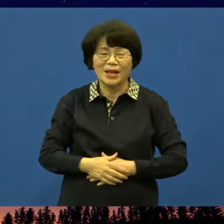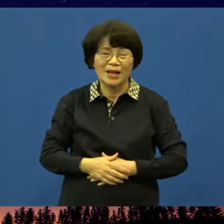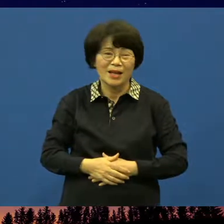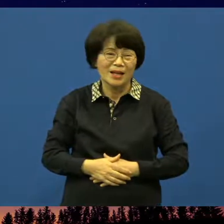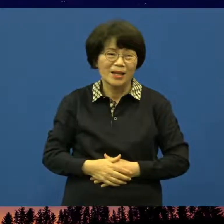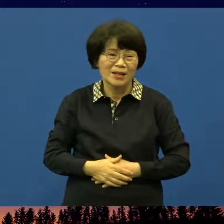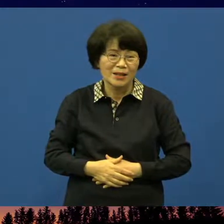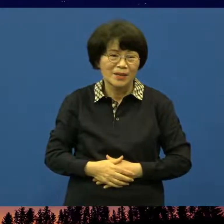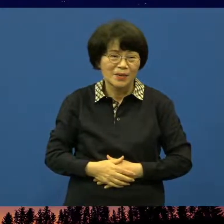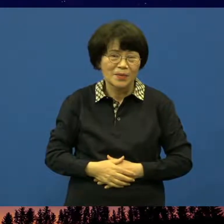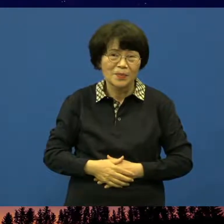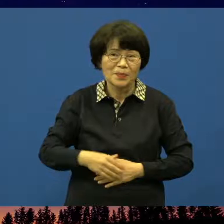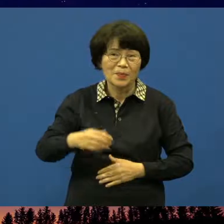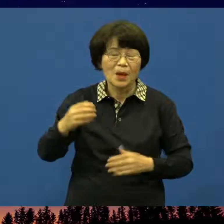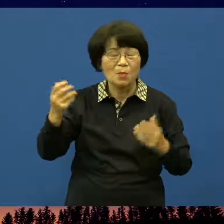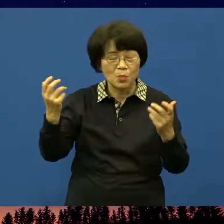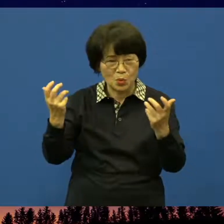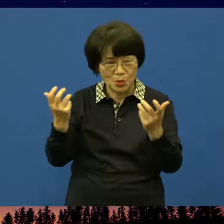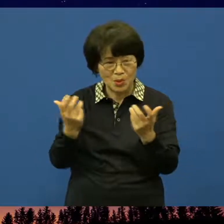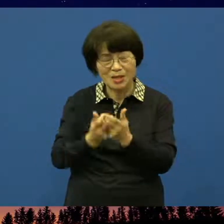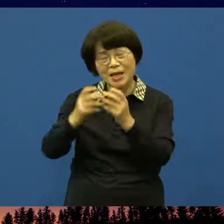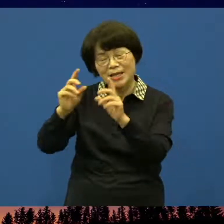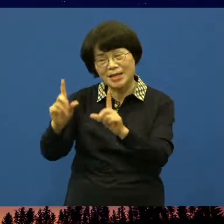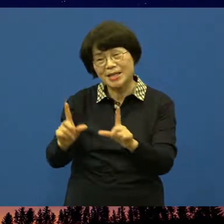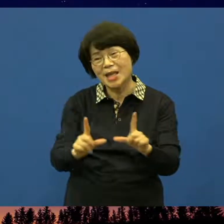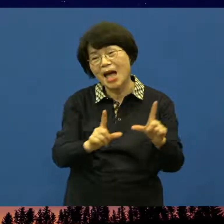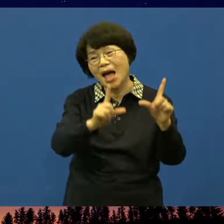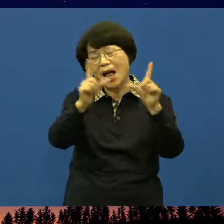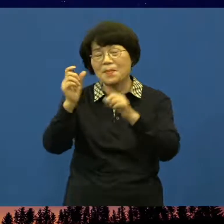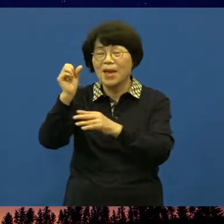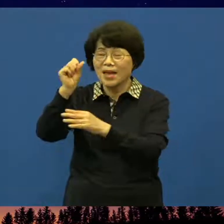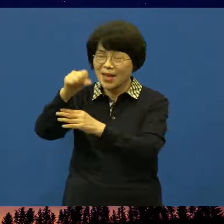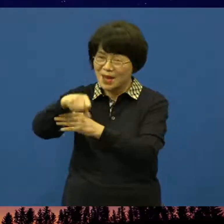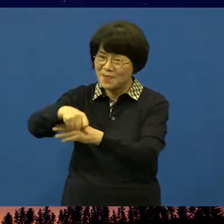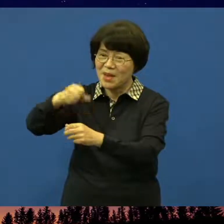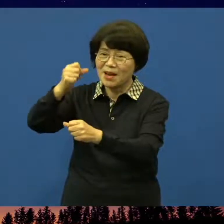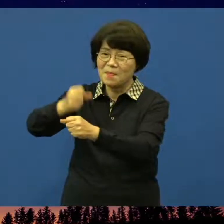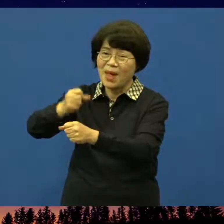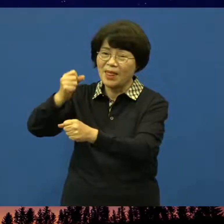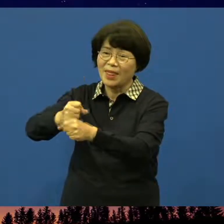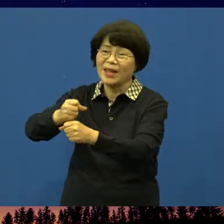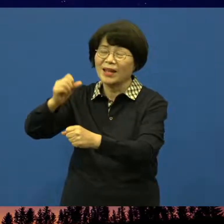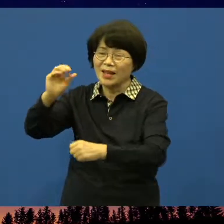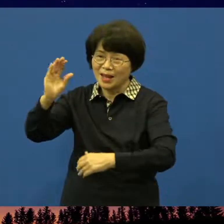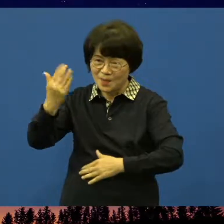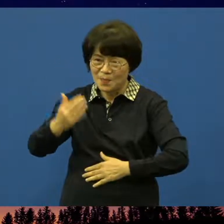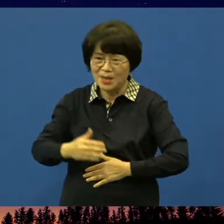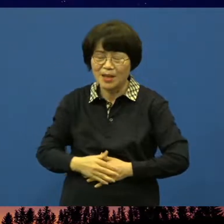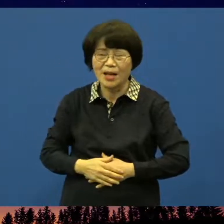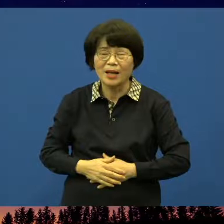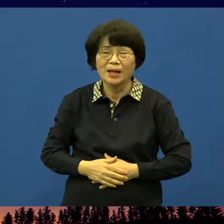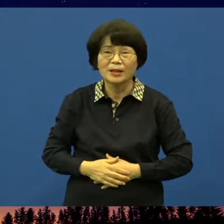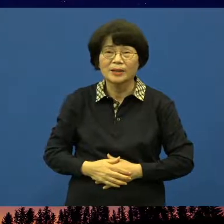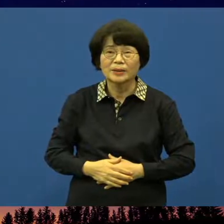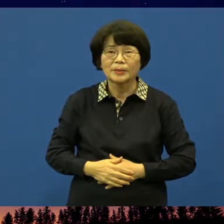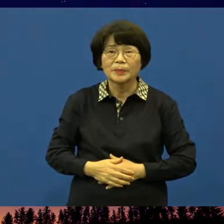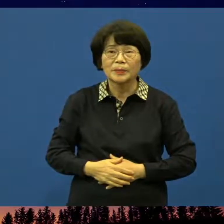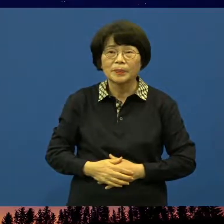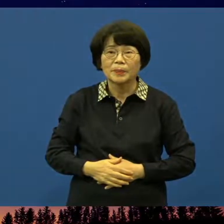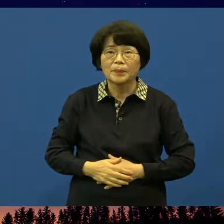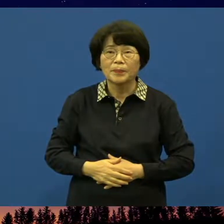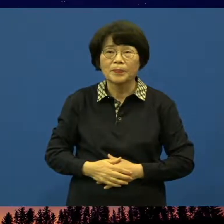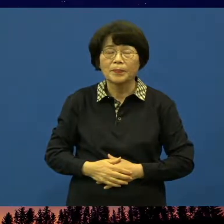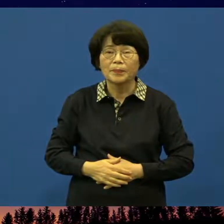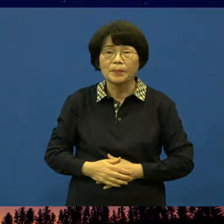훨씬 더 강력하고 풍성한 삶의 열매를 맺게 될 줄로 믿습니다. 자, 히브리서